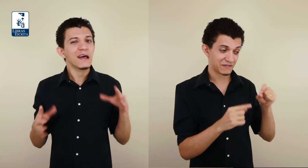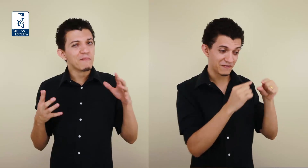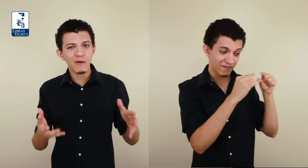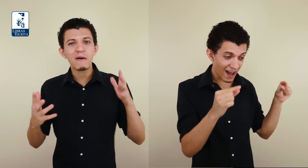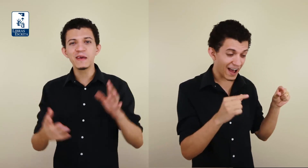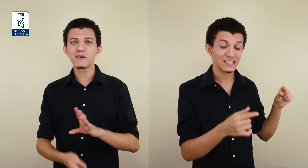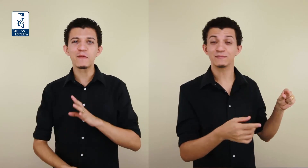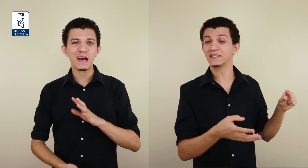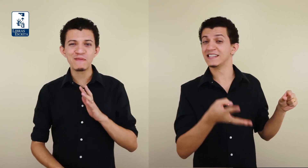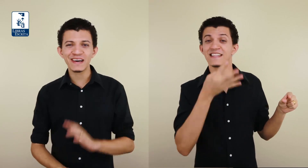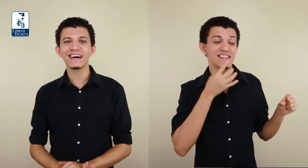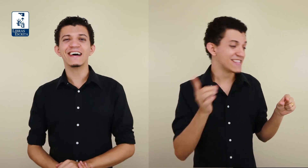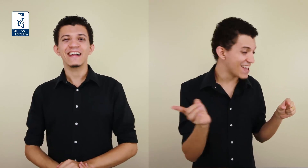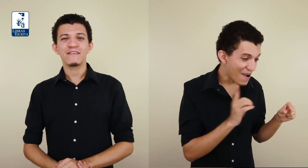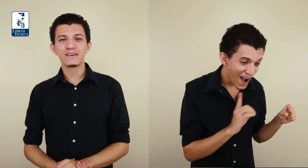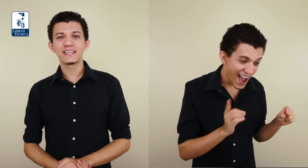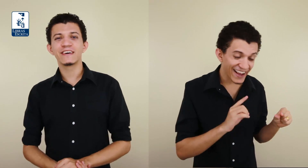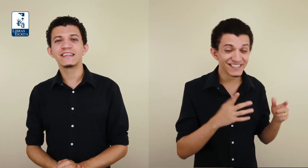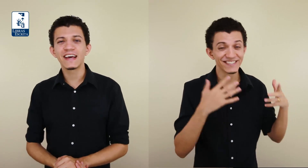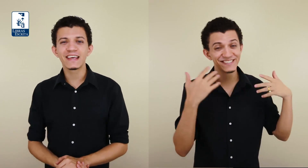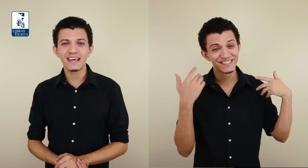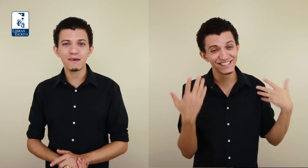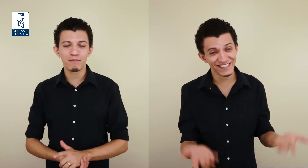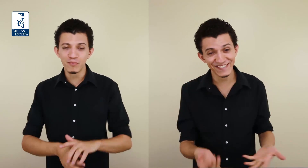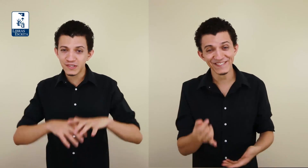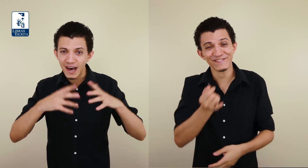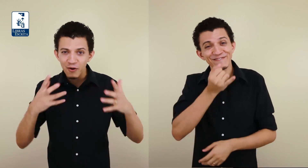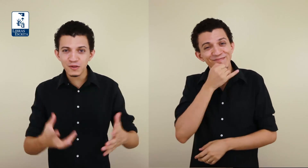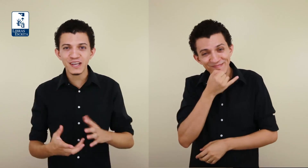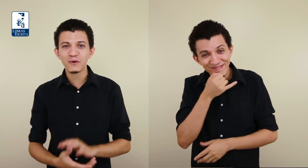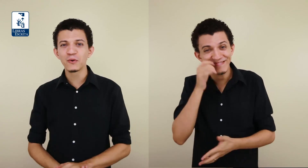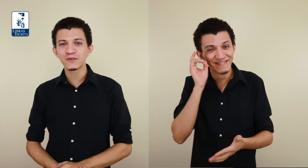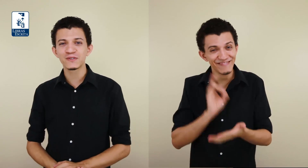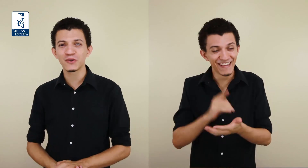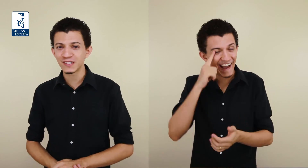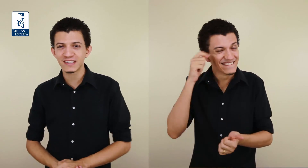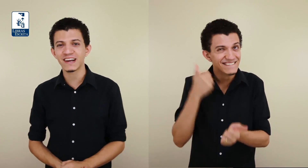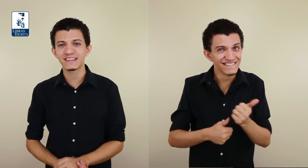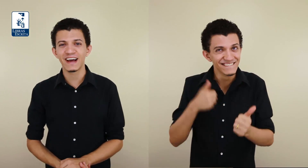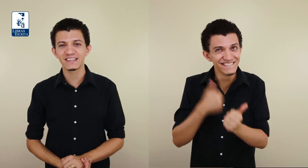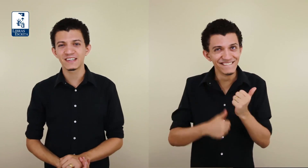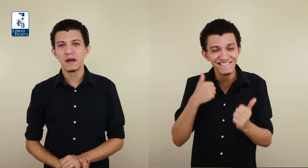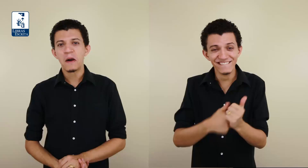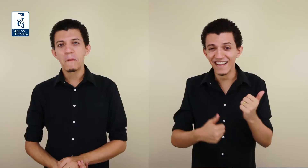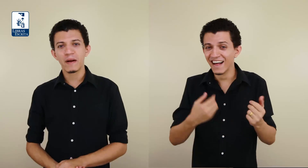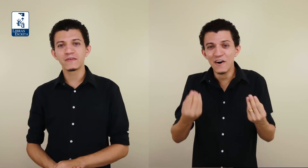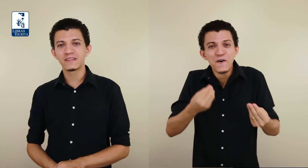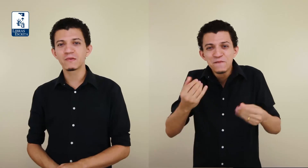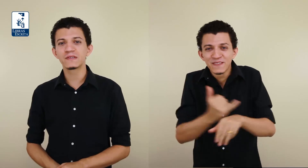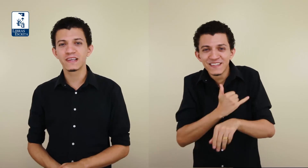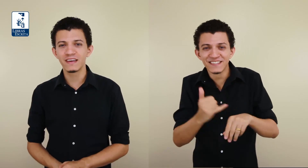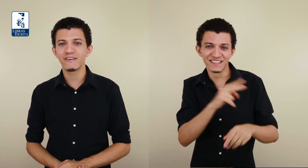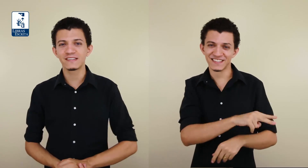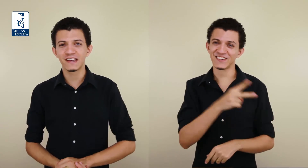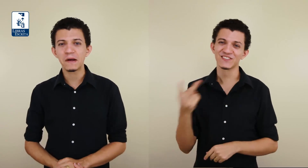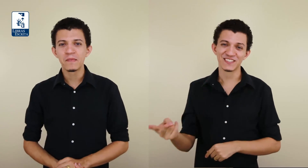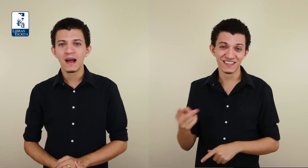meu amigo, minha amiga, você vai ter que buscar outros recursos, outras estratégias para você conseguir fazer